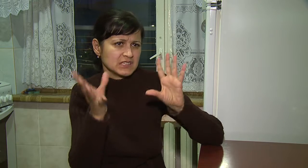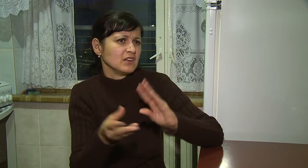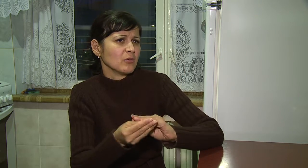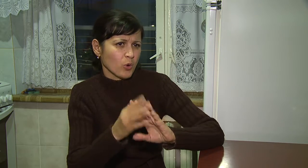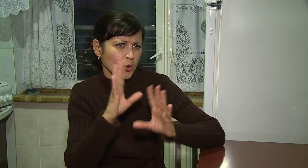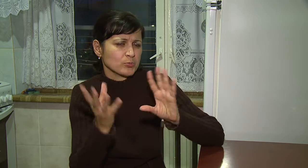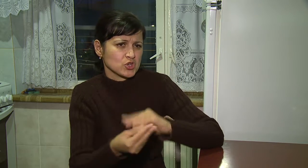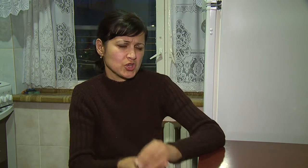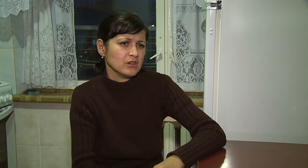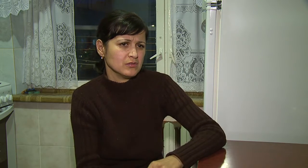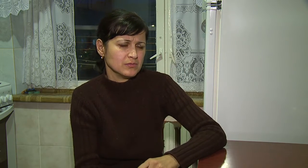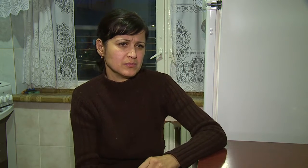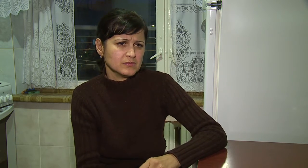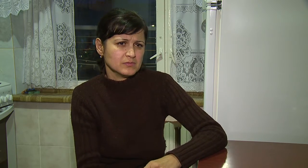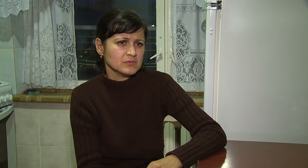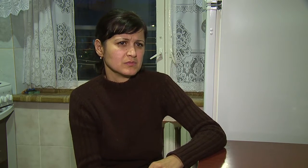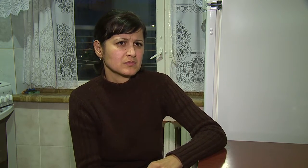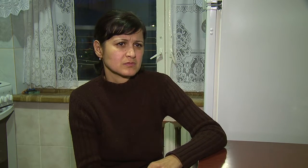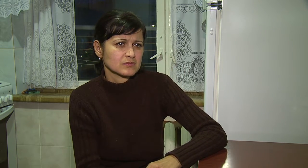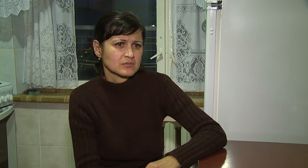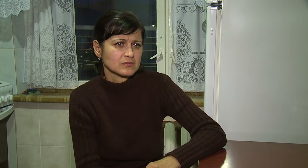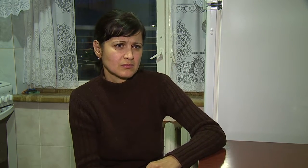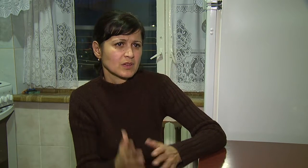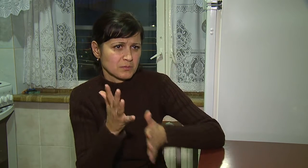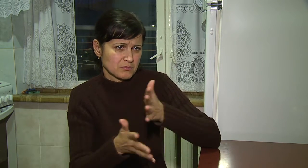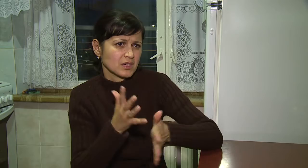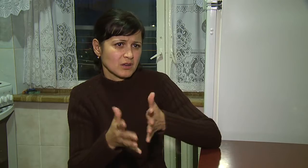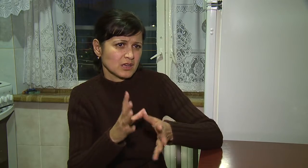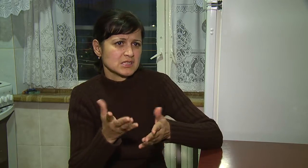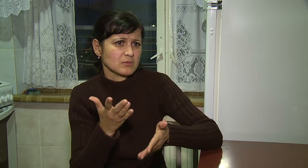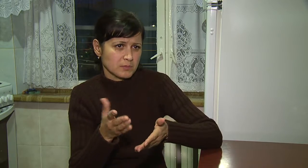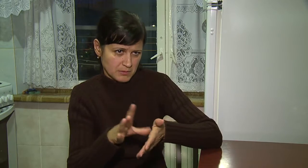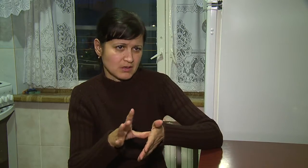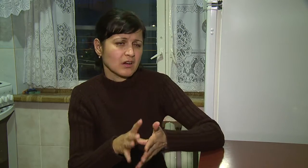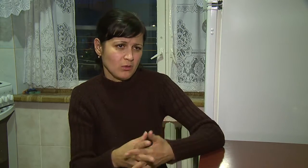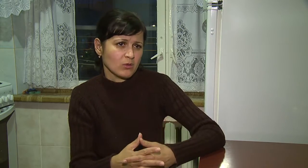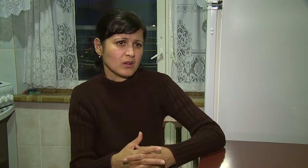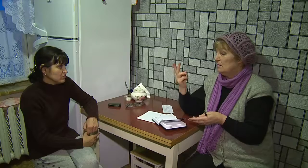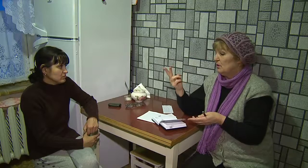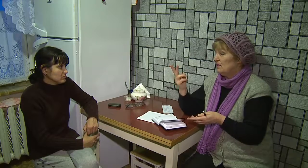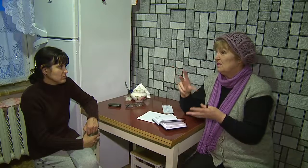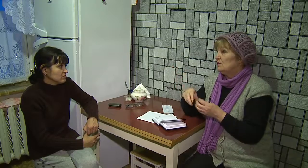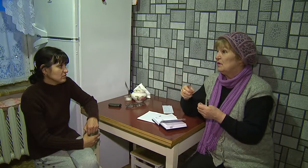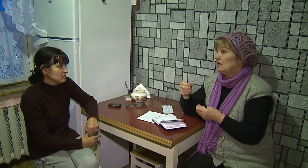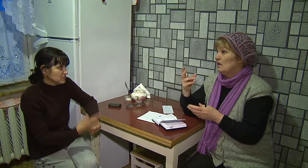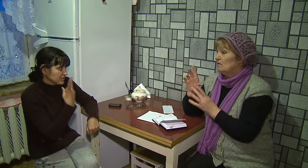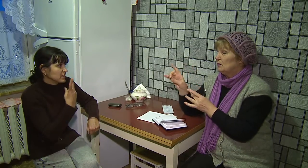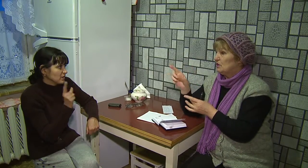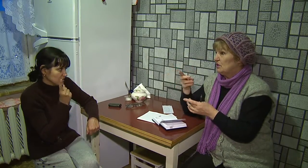нам трудно понять, поэтому сейчас требуют, чтобы мы приходили с переводчиком. Как говорит сама переводчица, русский